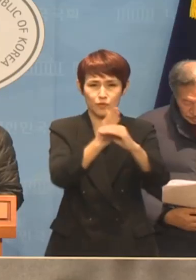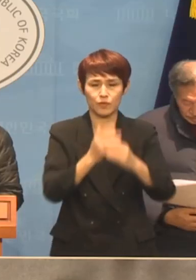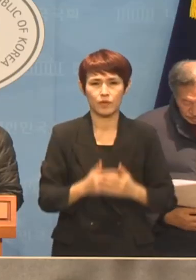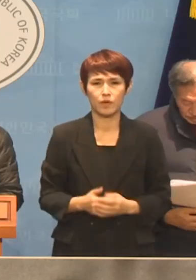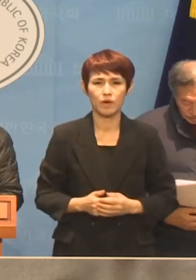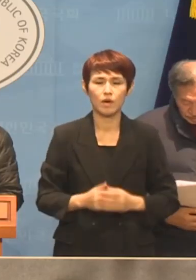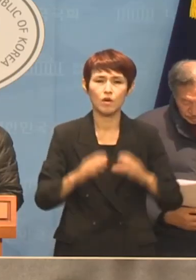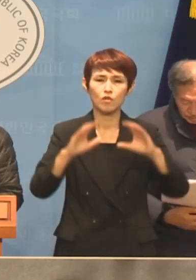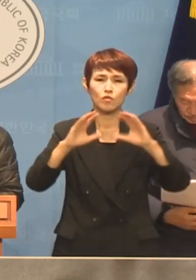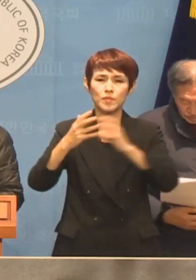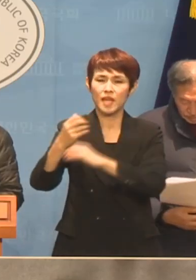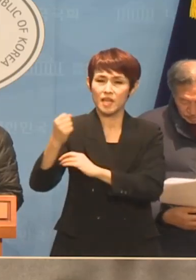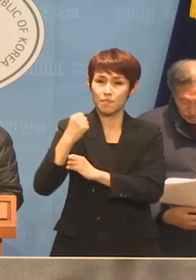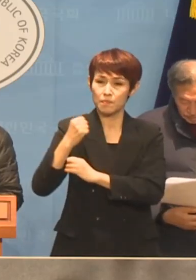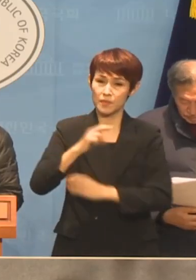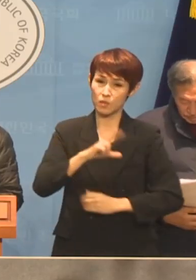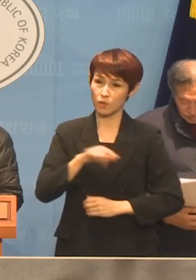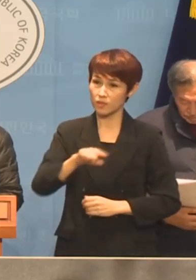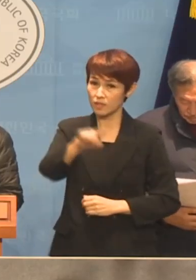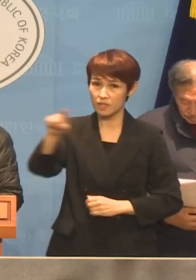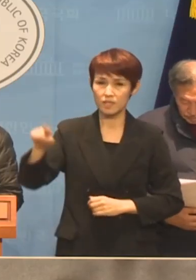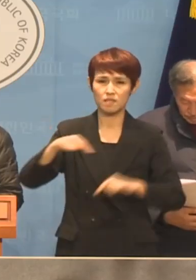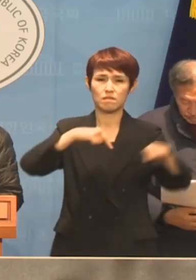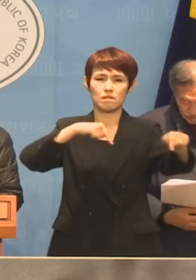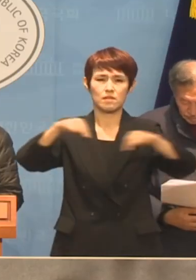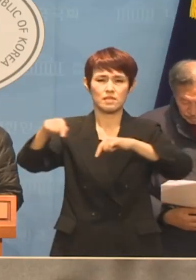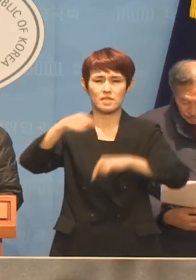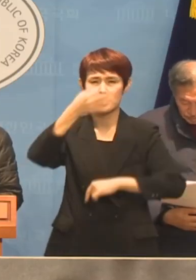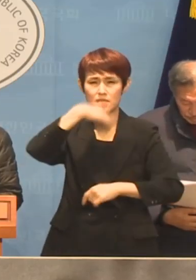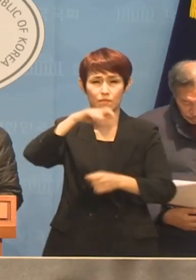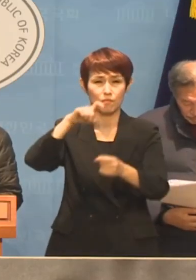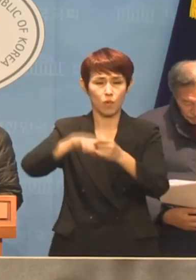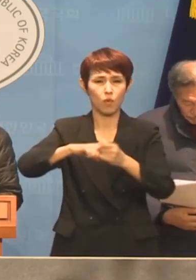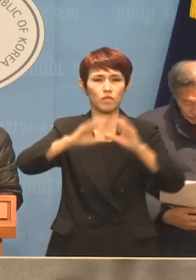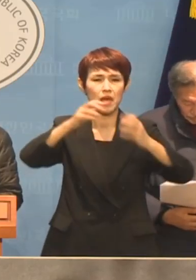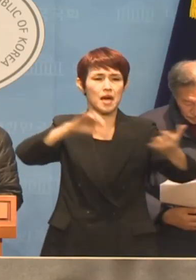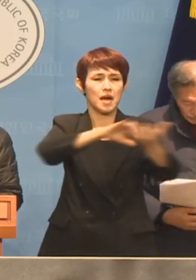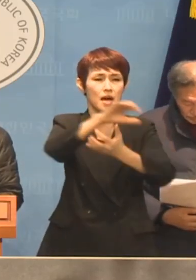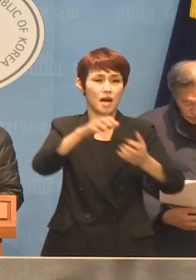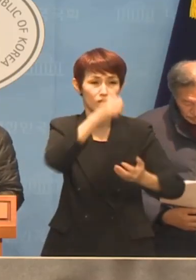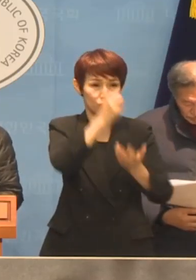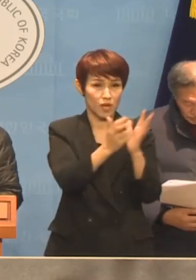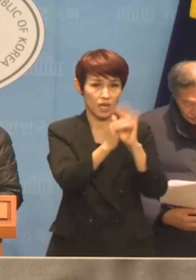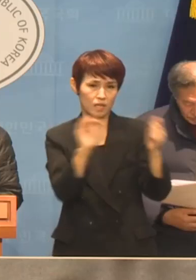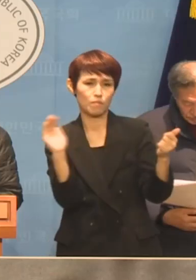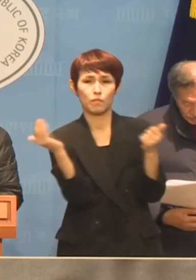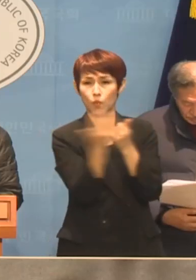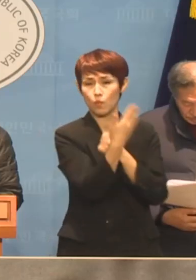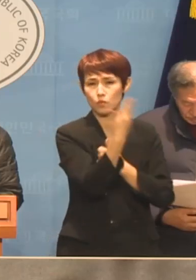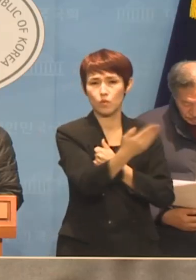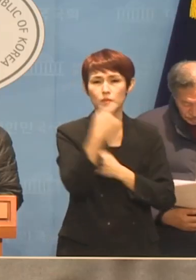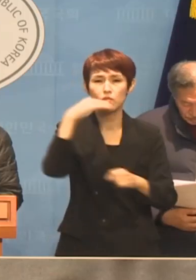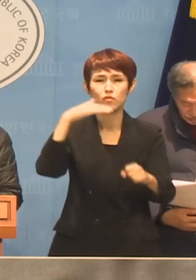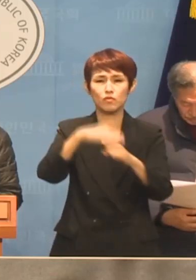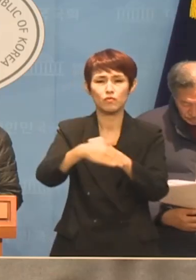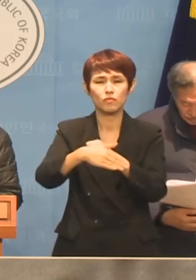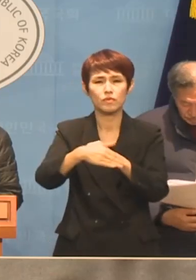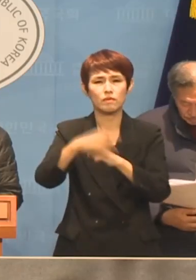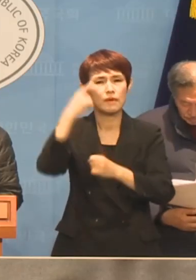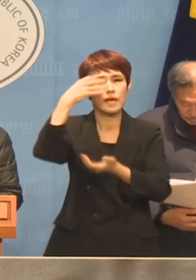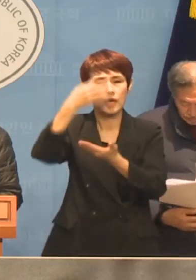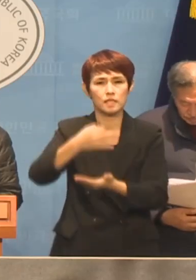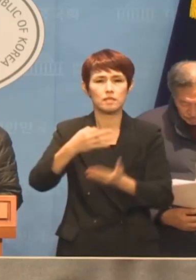국민의힘 국회의원들이 자신의 정치적 이익을 위해 내란범을 비호하며 민주주의의 가치와 헌정